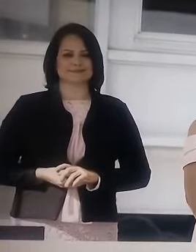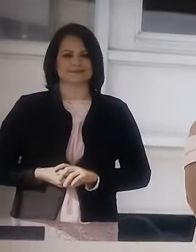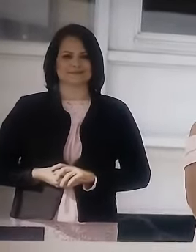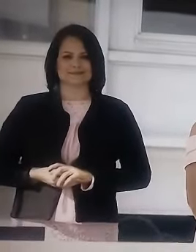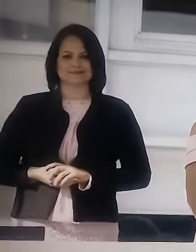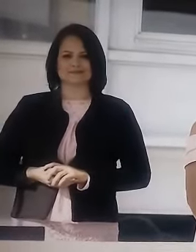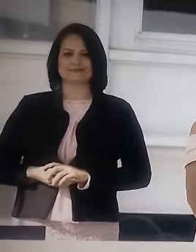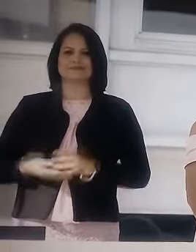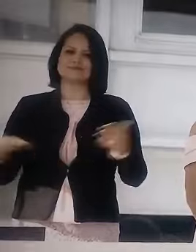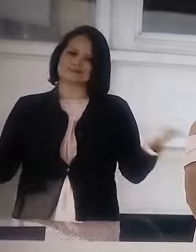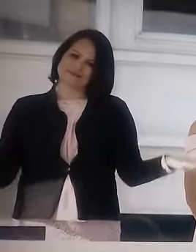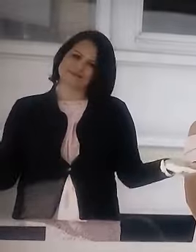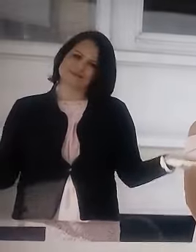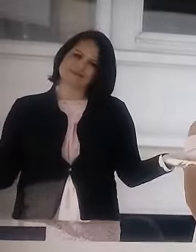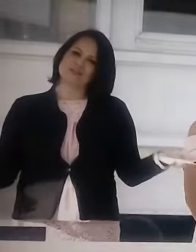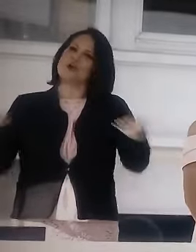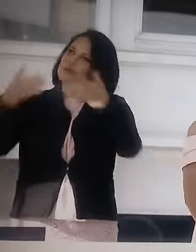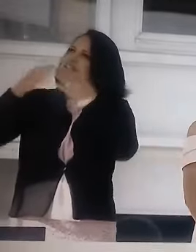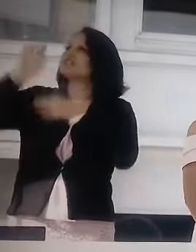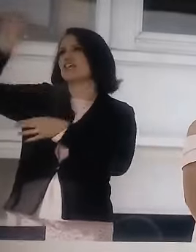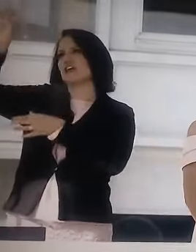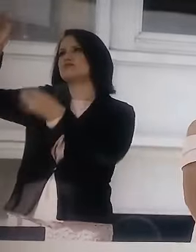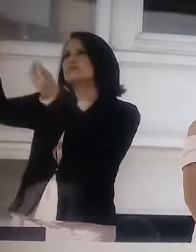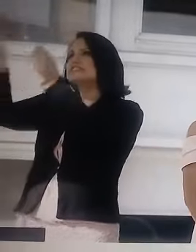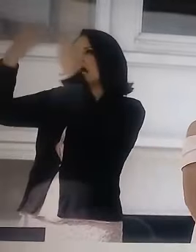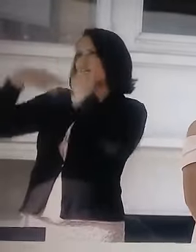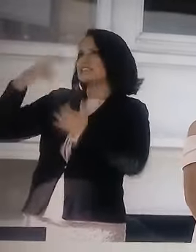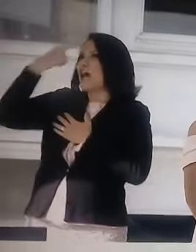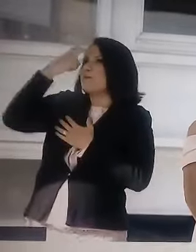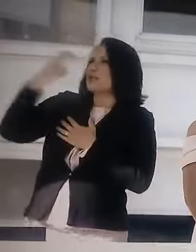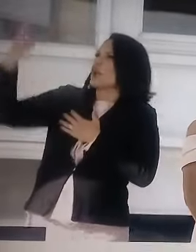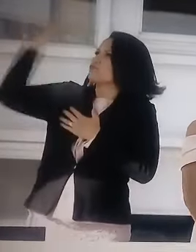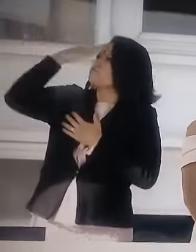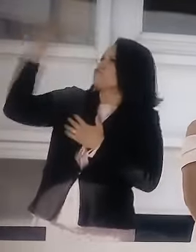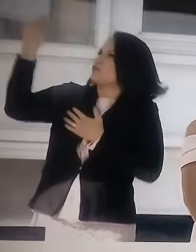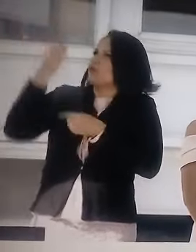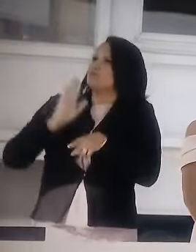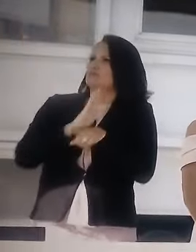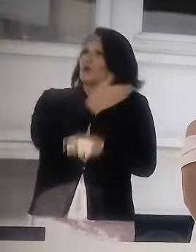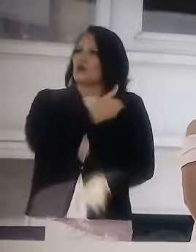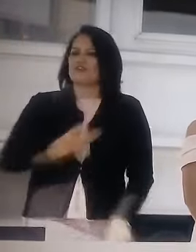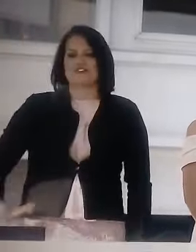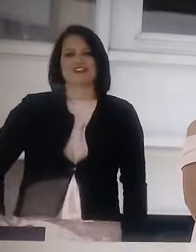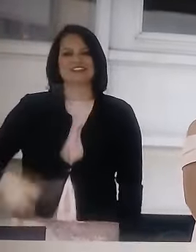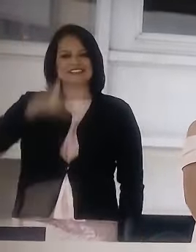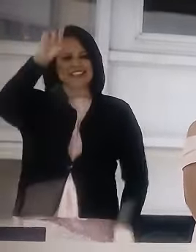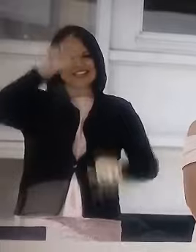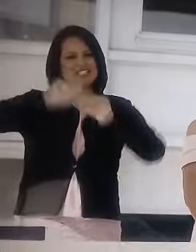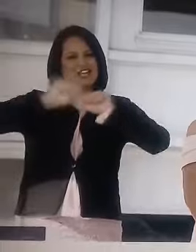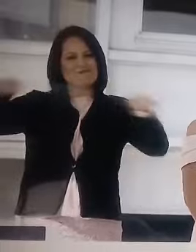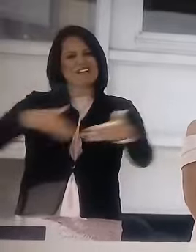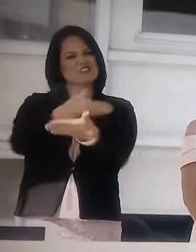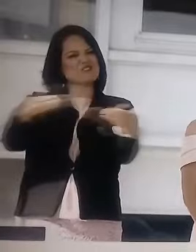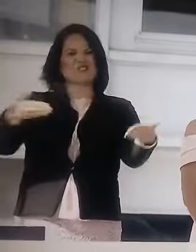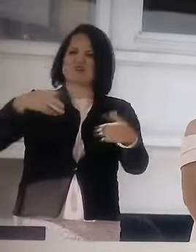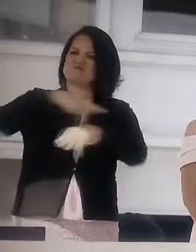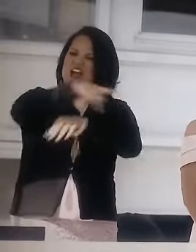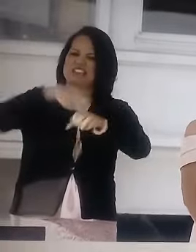Peço ao bom Deus que nos dê sabedoria para conduzir a nação. Que Deus abençoe essa grande